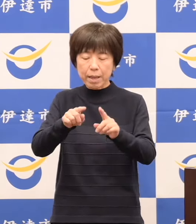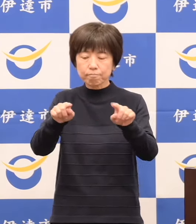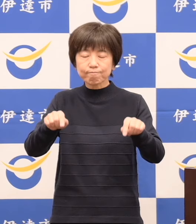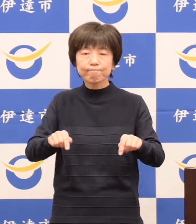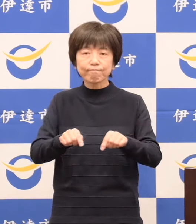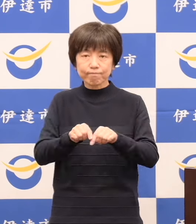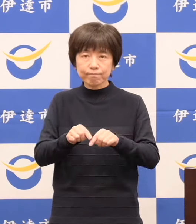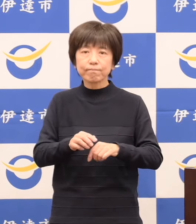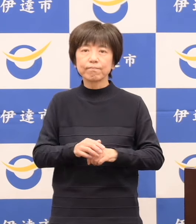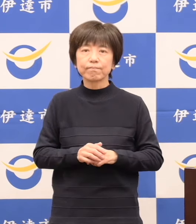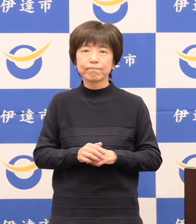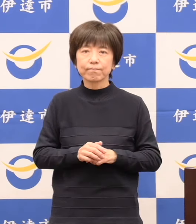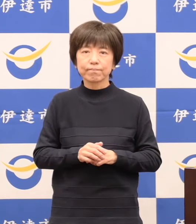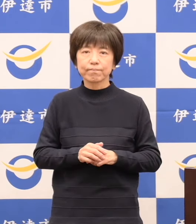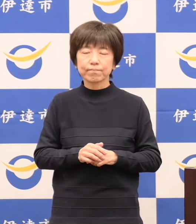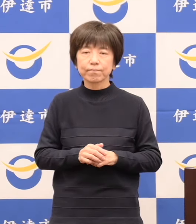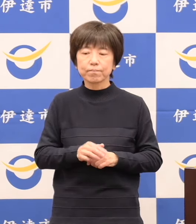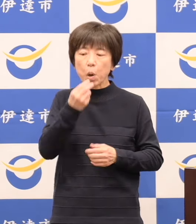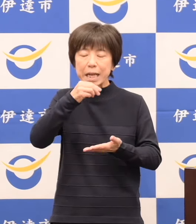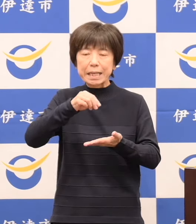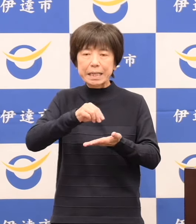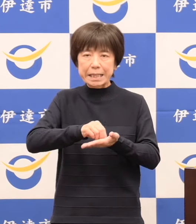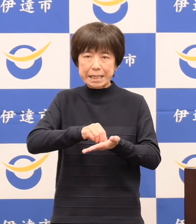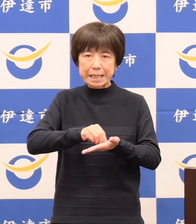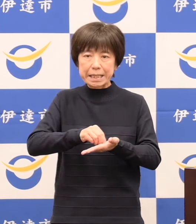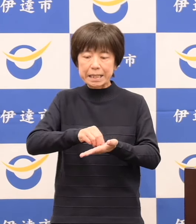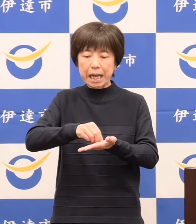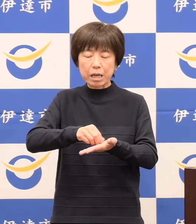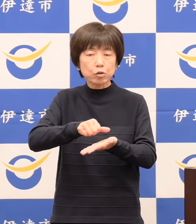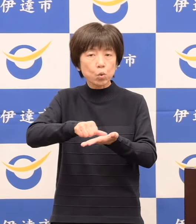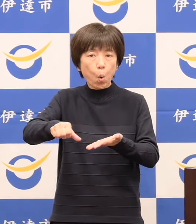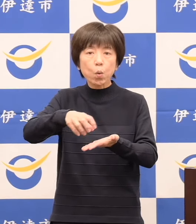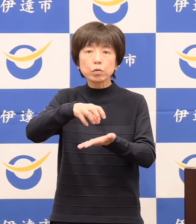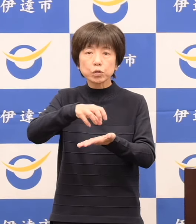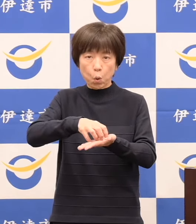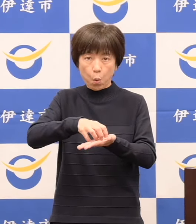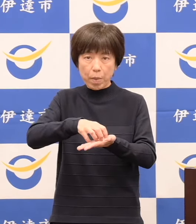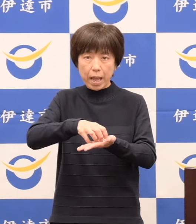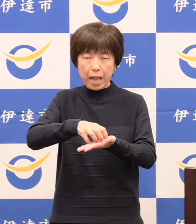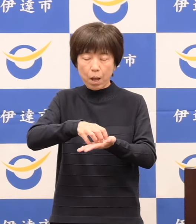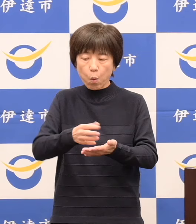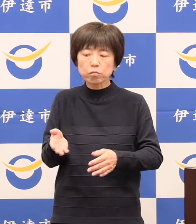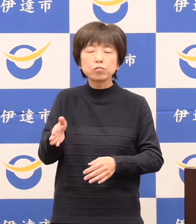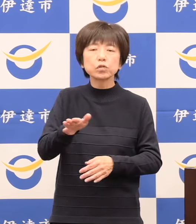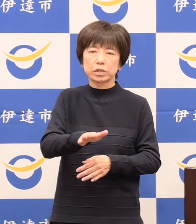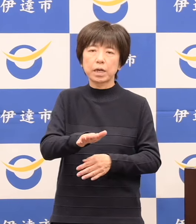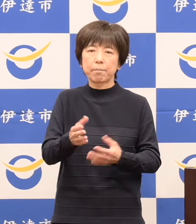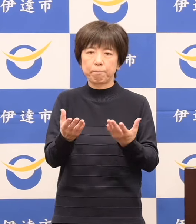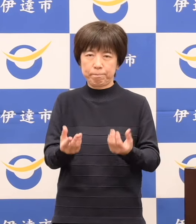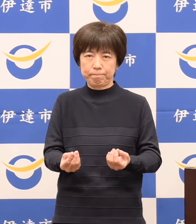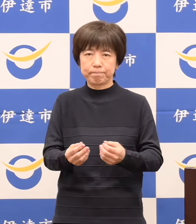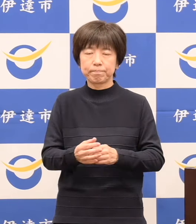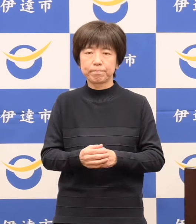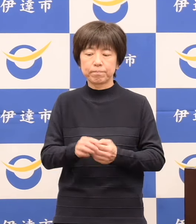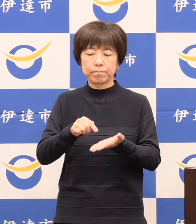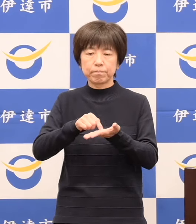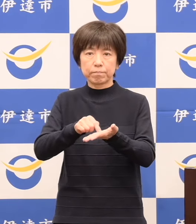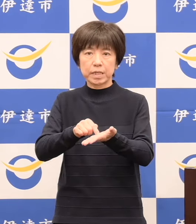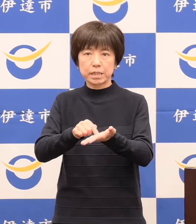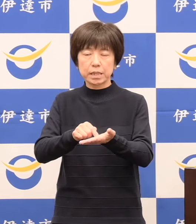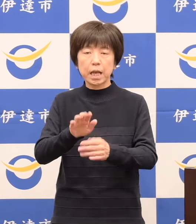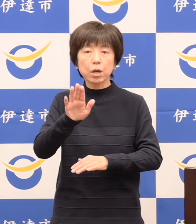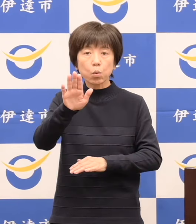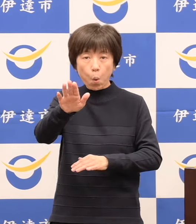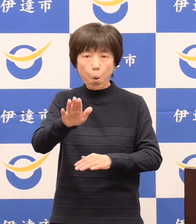税証明、それから印鑑証明、印鑑登録証明を追加をしたところでございます。申請後、証明